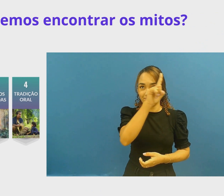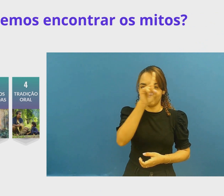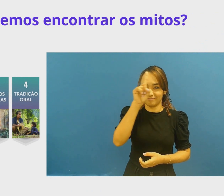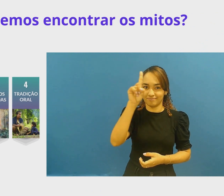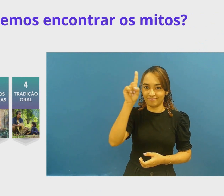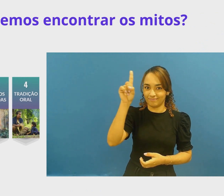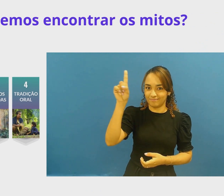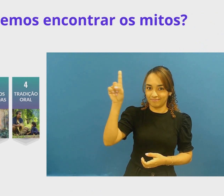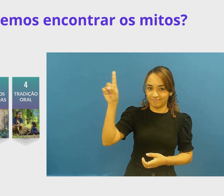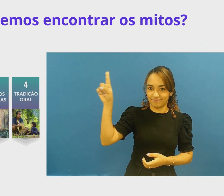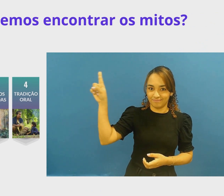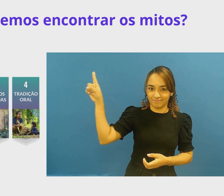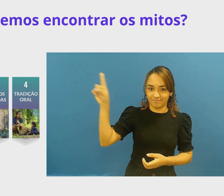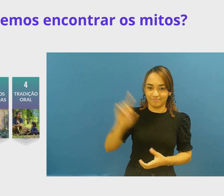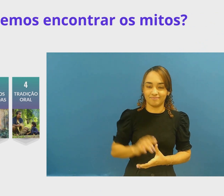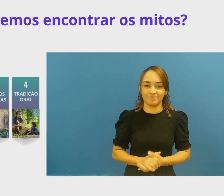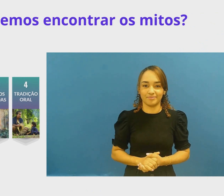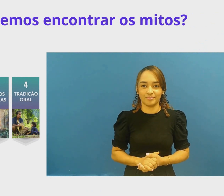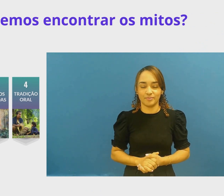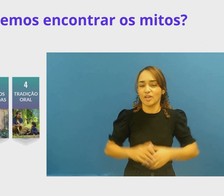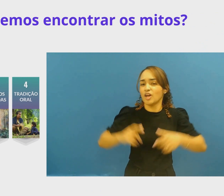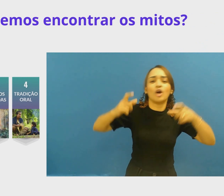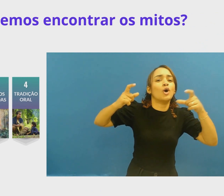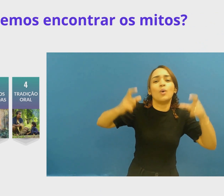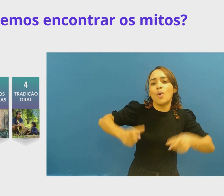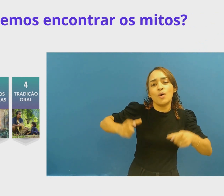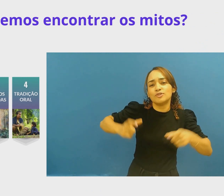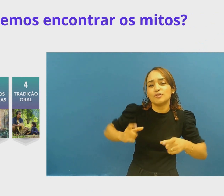Onde encontramos os mitos?